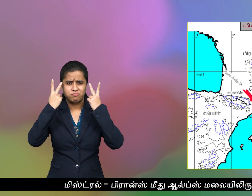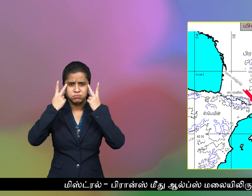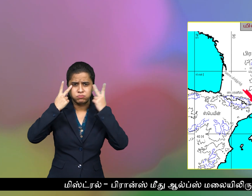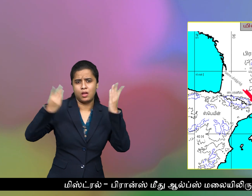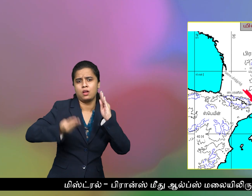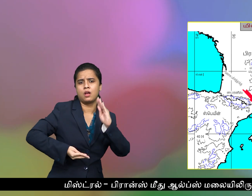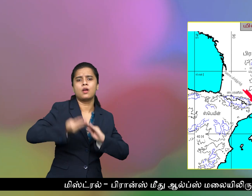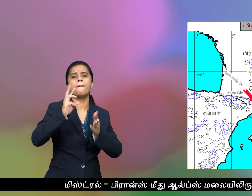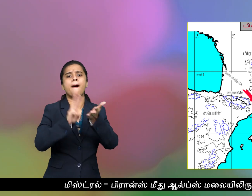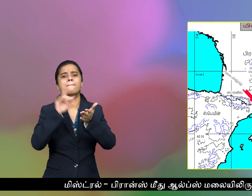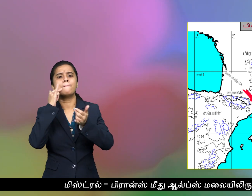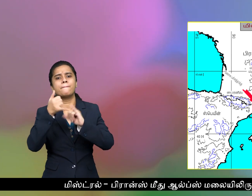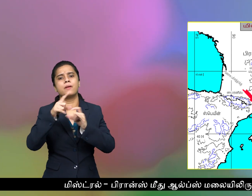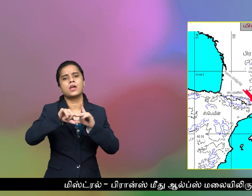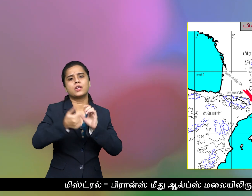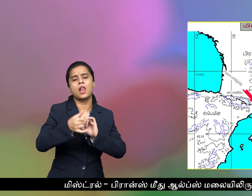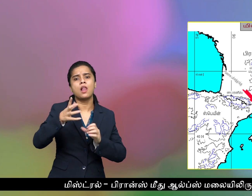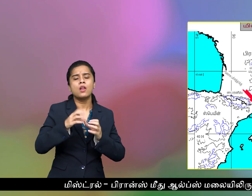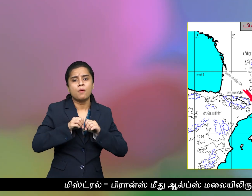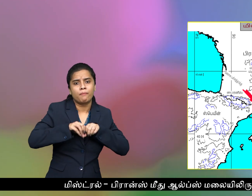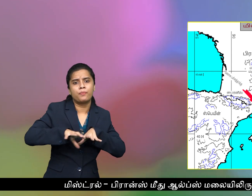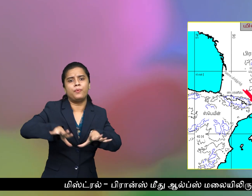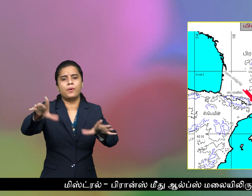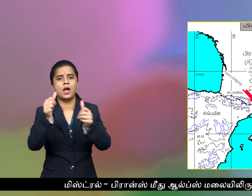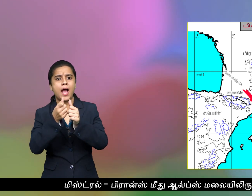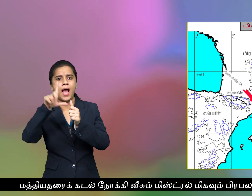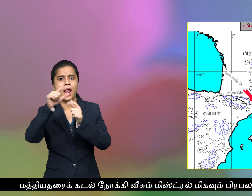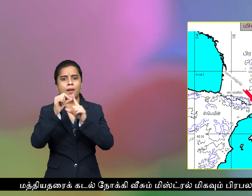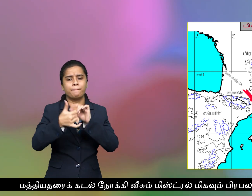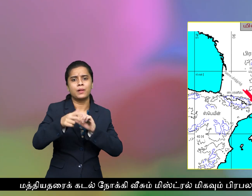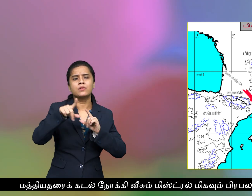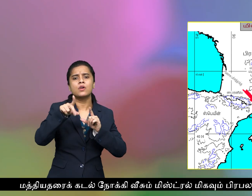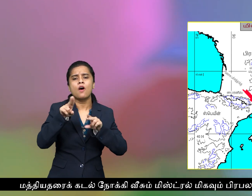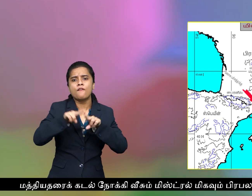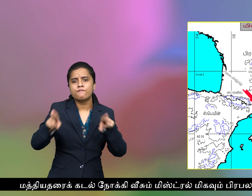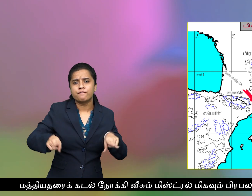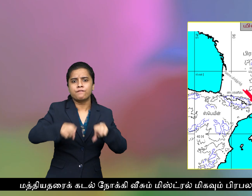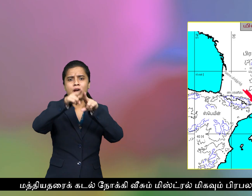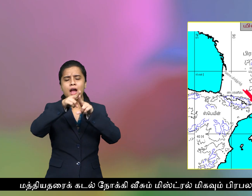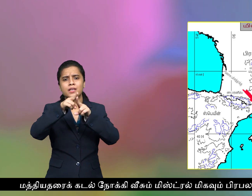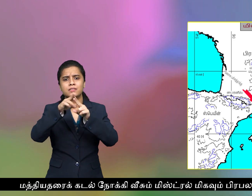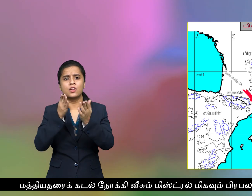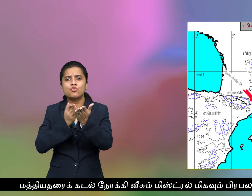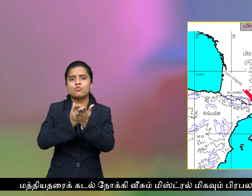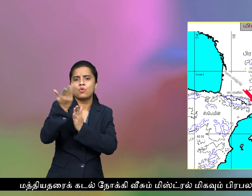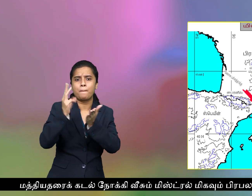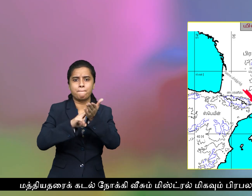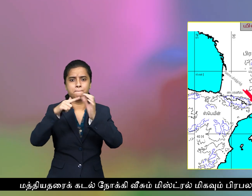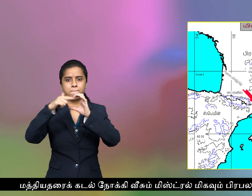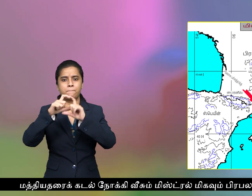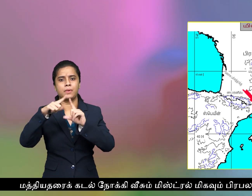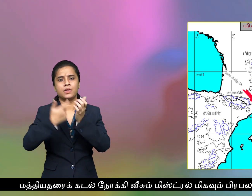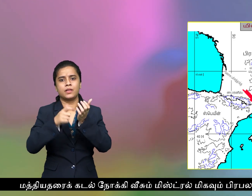மிஸ்ட்ரல். பிரான்ஸ் மீது ஆல்ப்ஸ் மலையிலிருந்து மத்திய தரை கடல் நோக்கி வீசும்